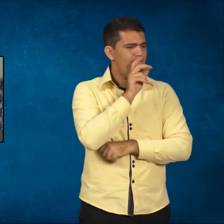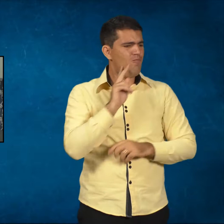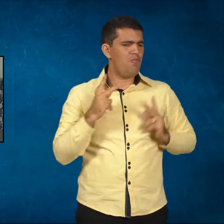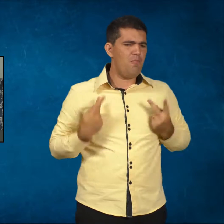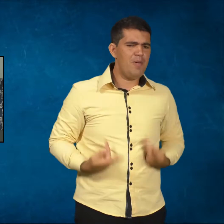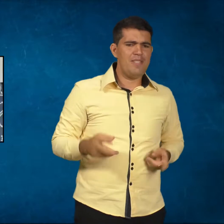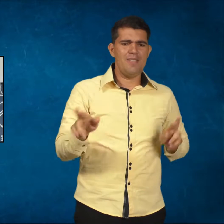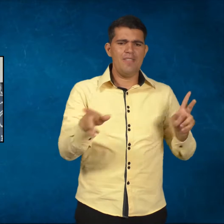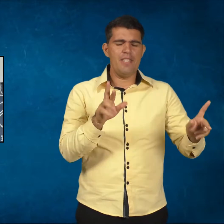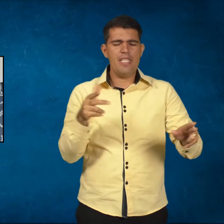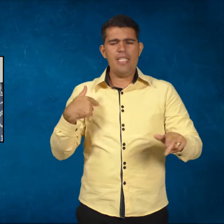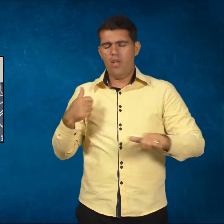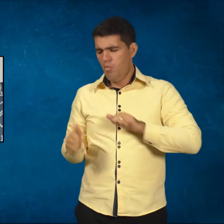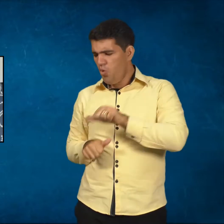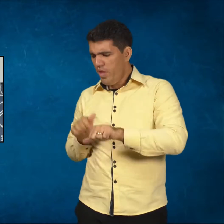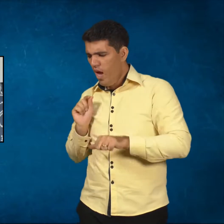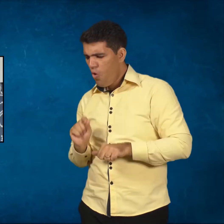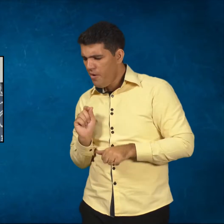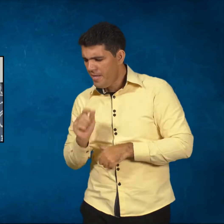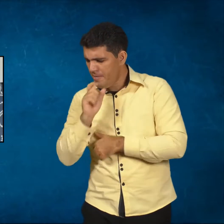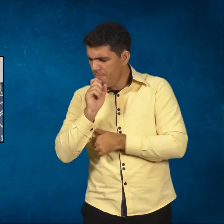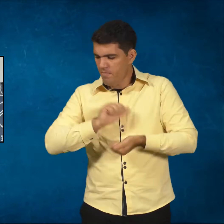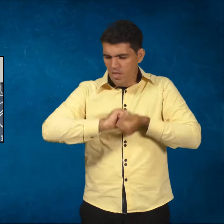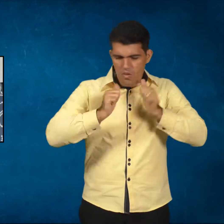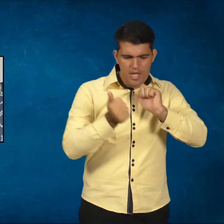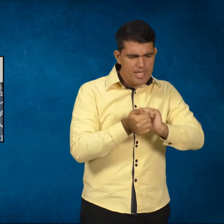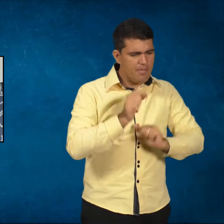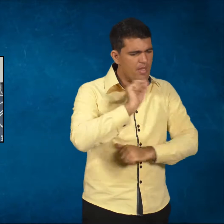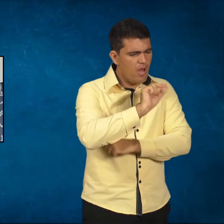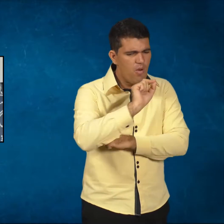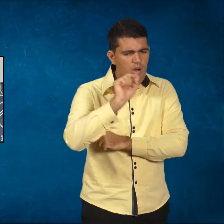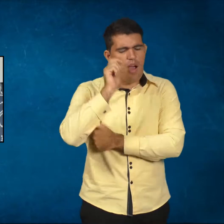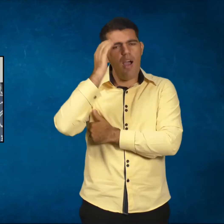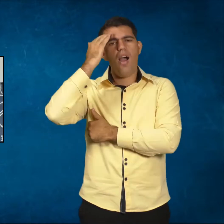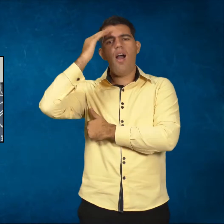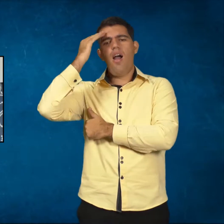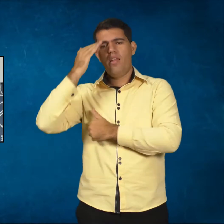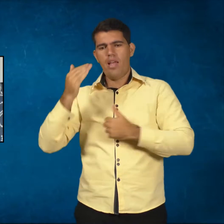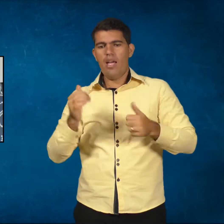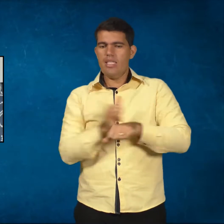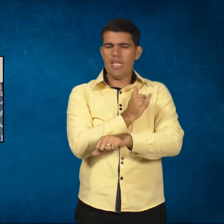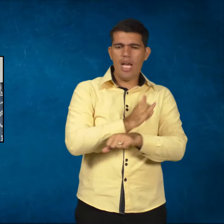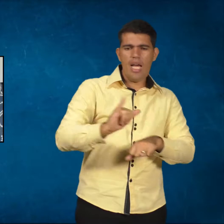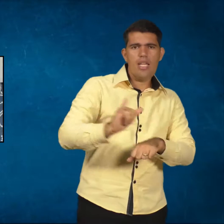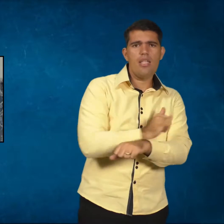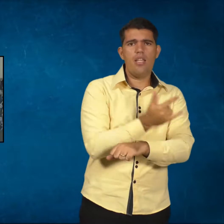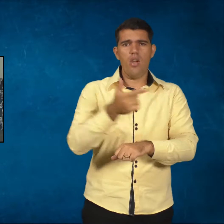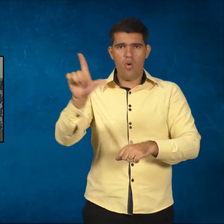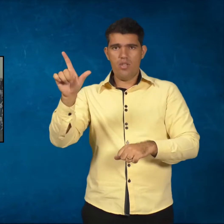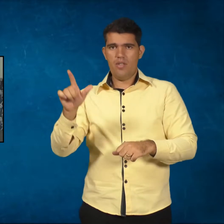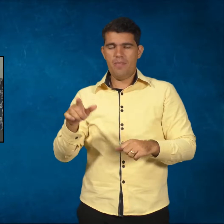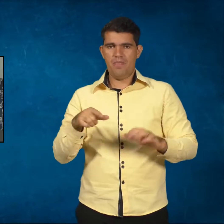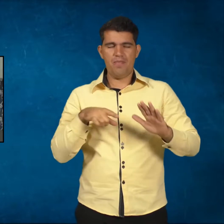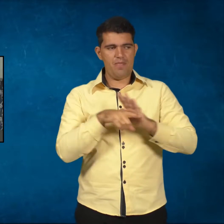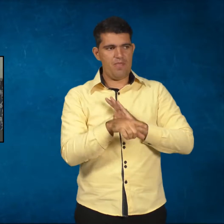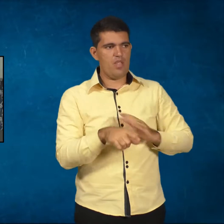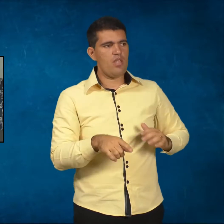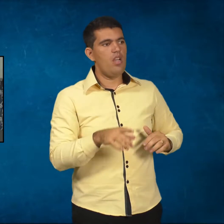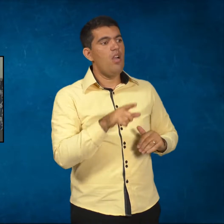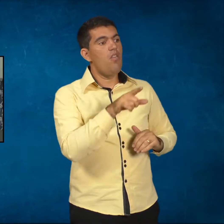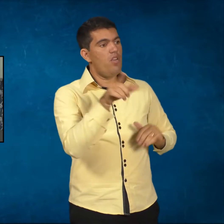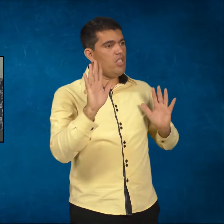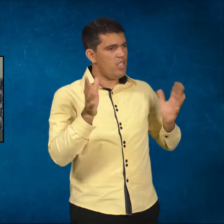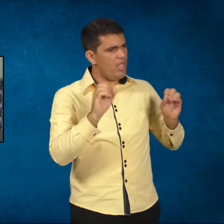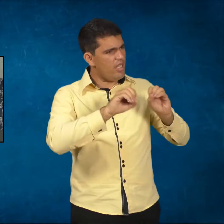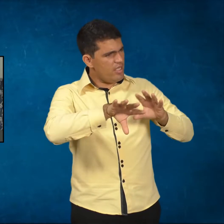ele precisa modificar, adaptar, trazer outras estratégias, né? Professora, a senhora falou um pouquinho da questão do